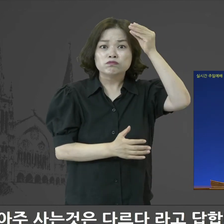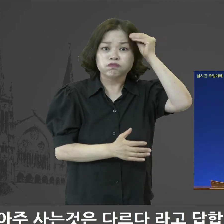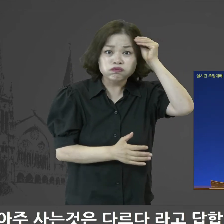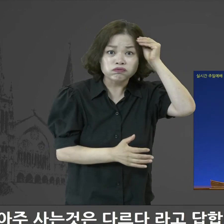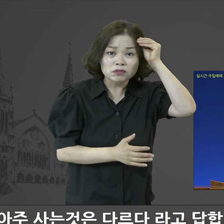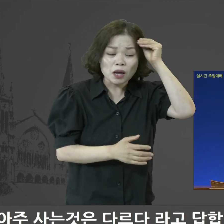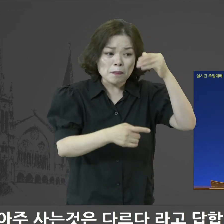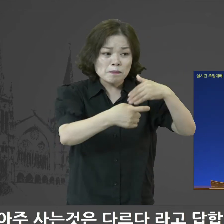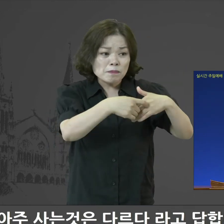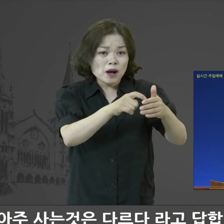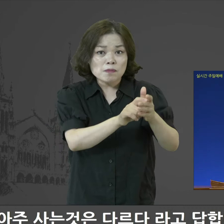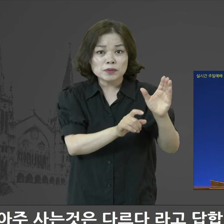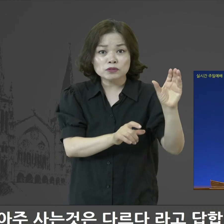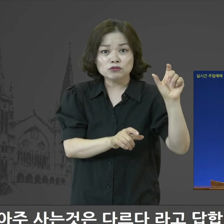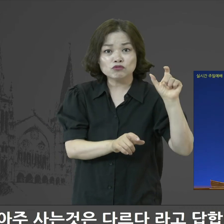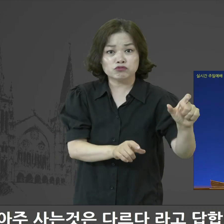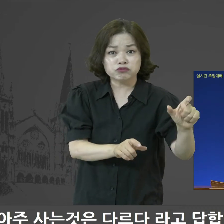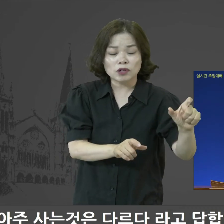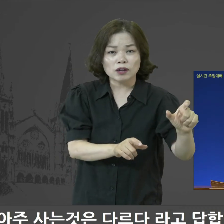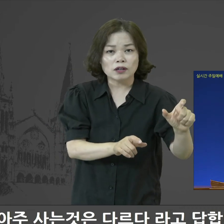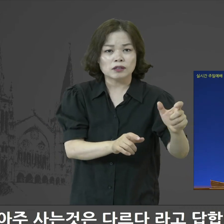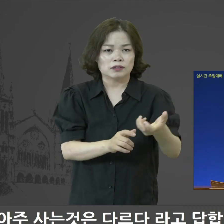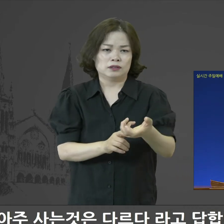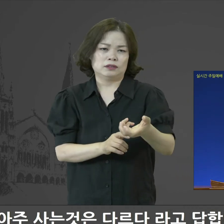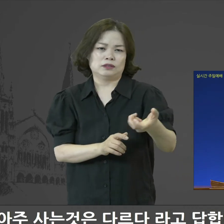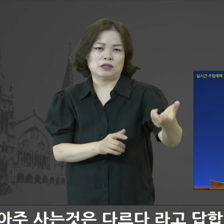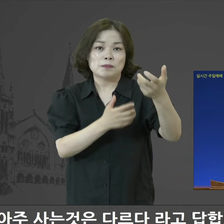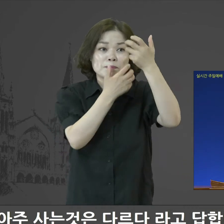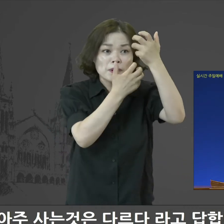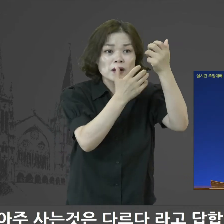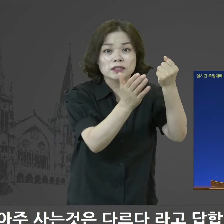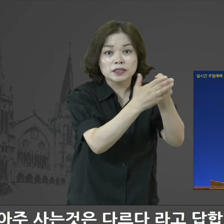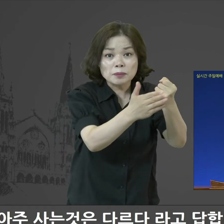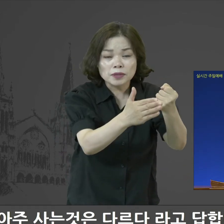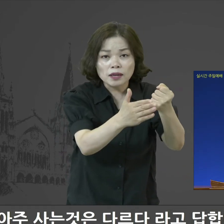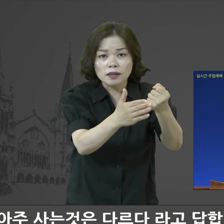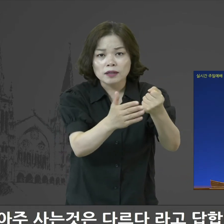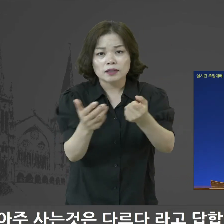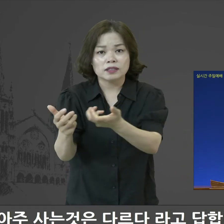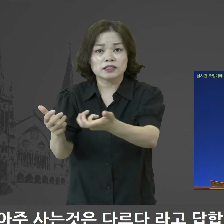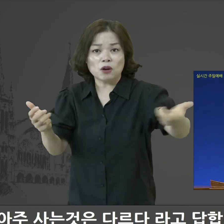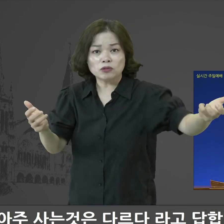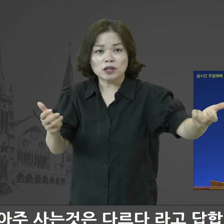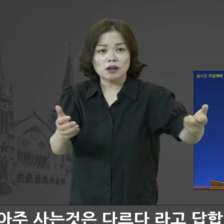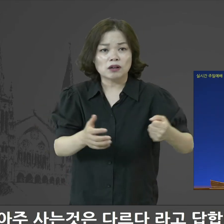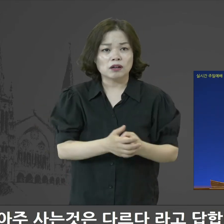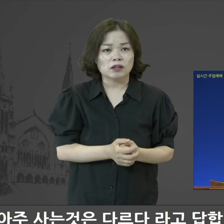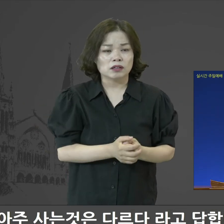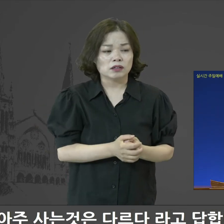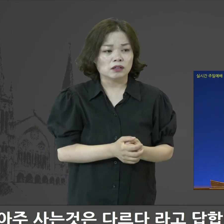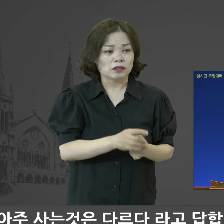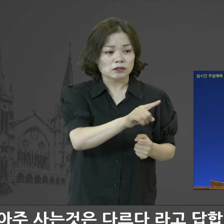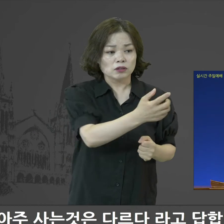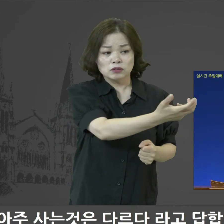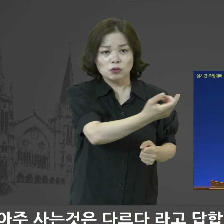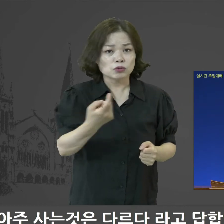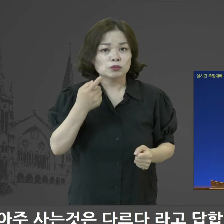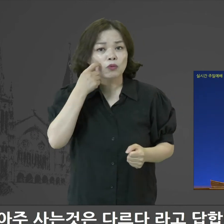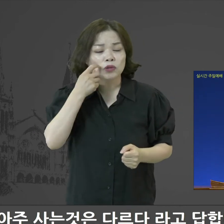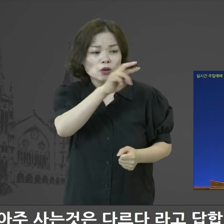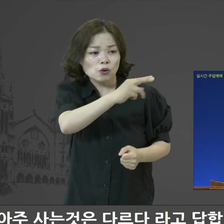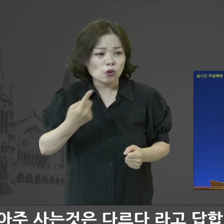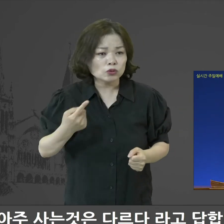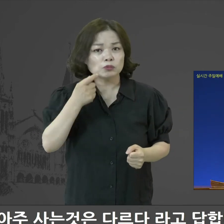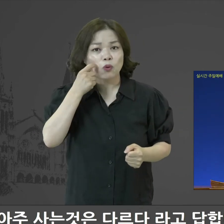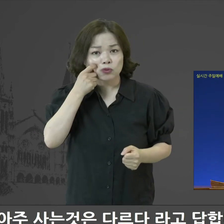들어옵니다. 마음이 굳어집니다. 그러면 떠나 있게 되는 거예요. 누가 잡고 있지 않은데도 못 떠나는 겁니다.